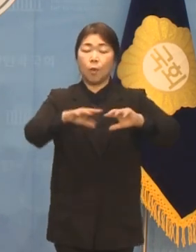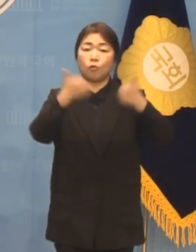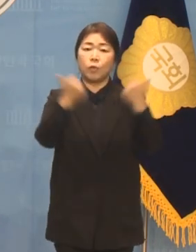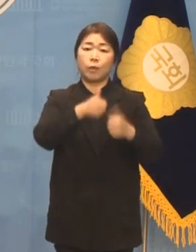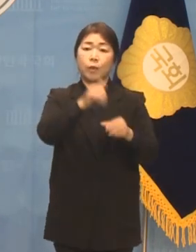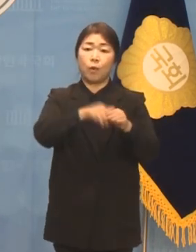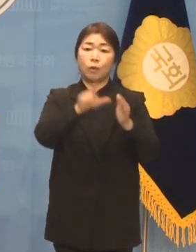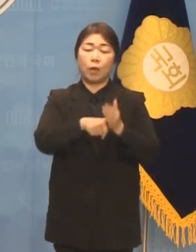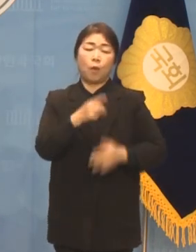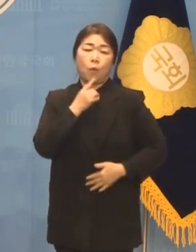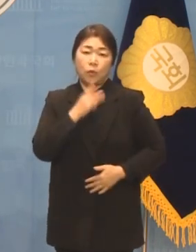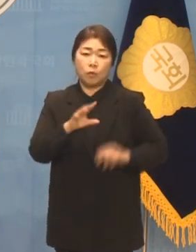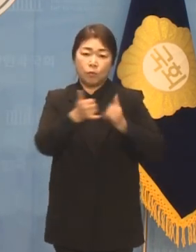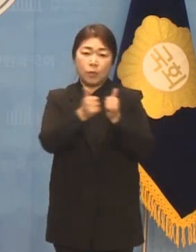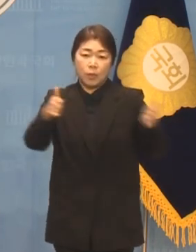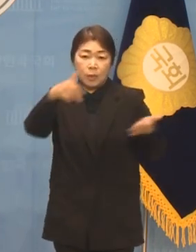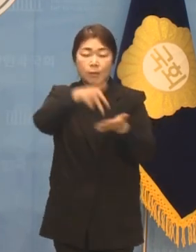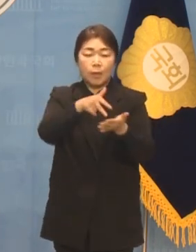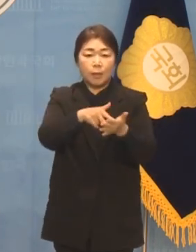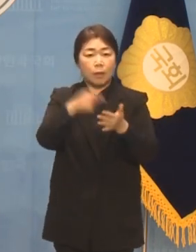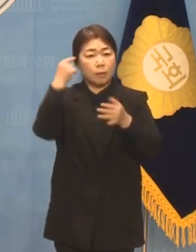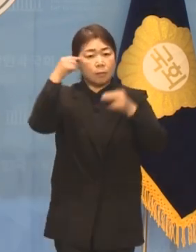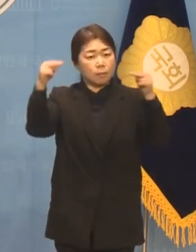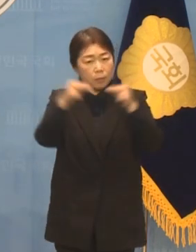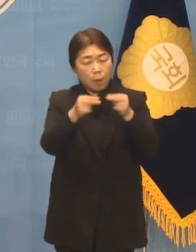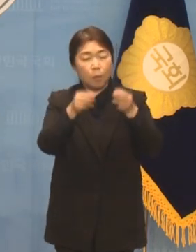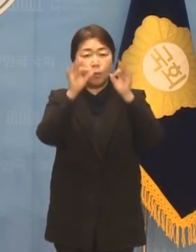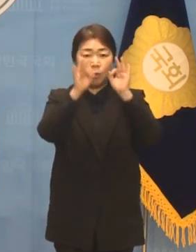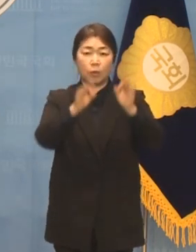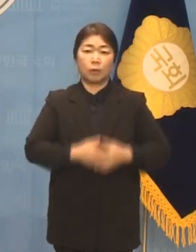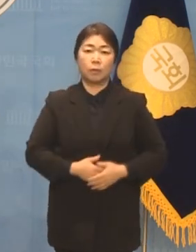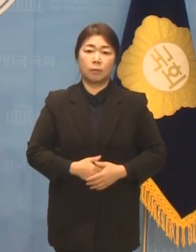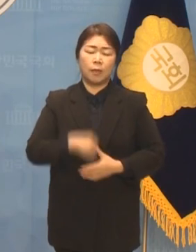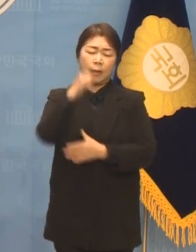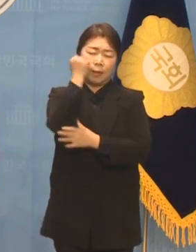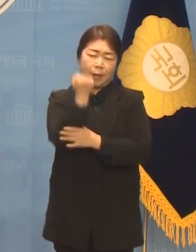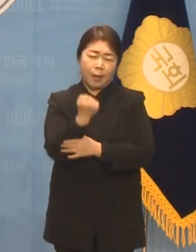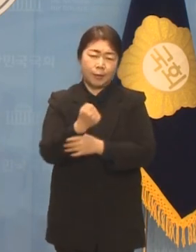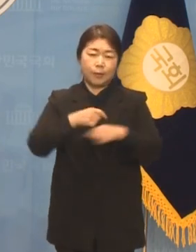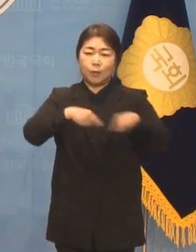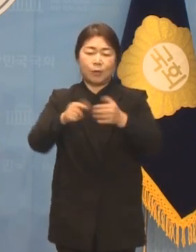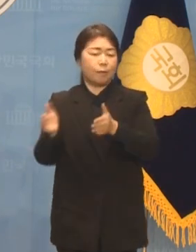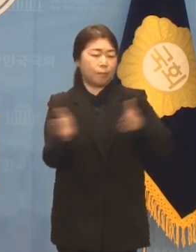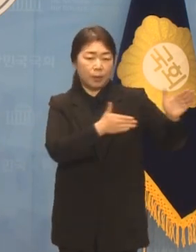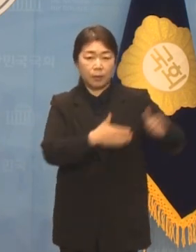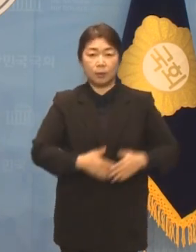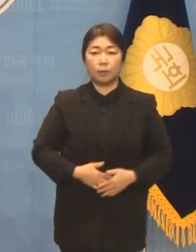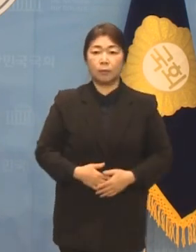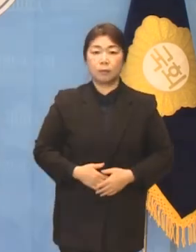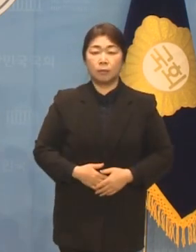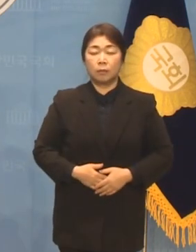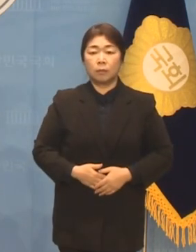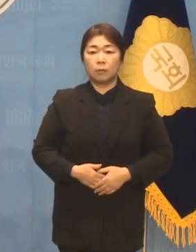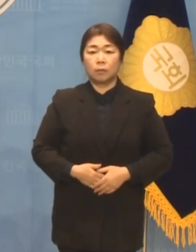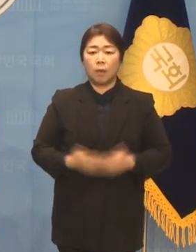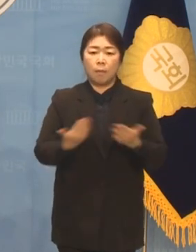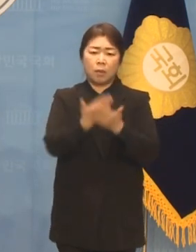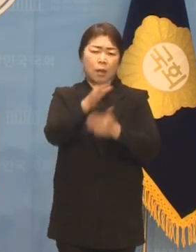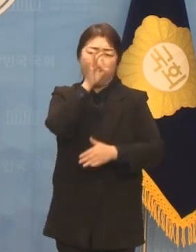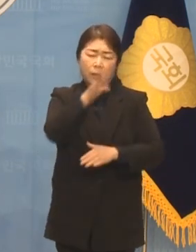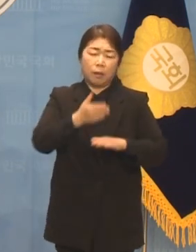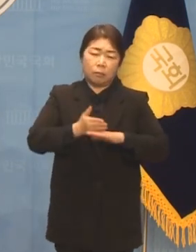국민 눈높이에 맞춰 낡은 여의도 정치의 대대적 혁신, 지체된 광진 발전을 위한